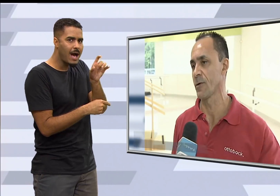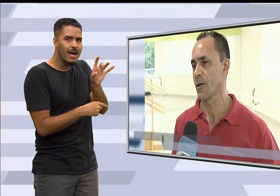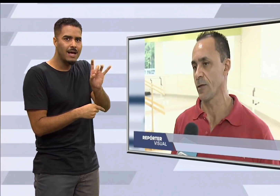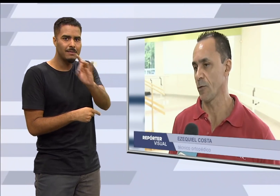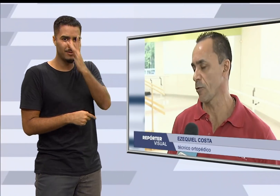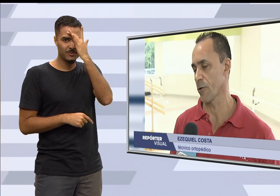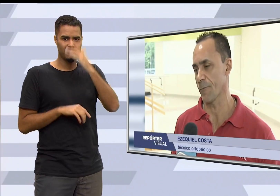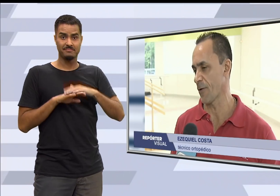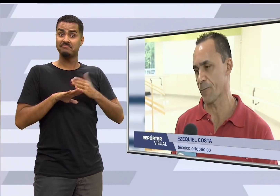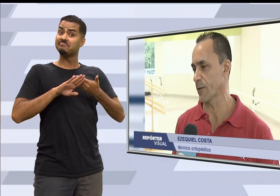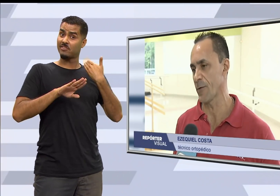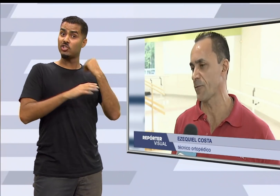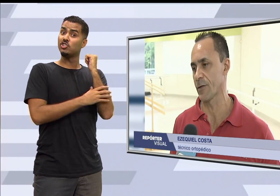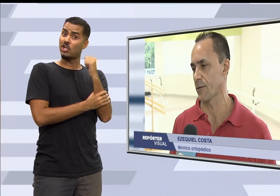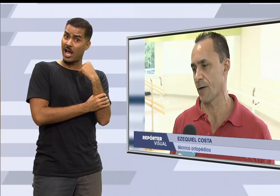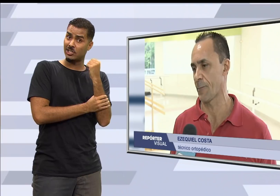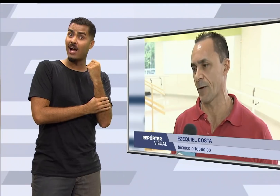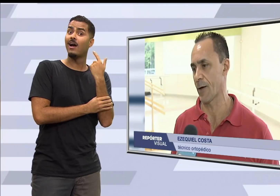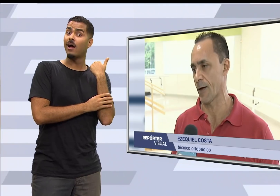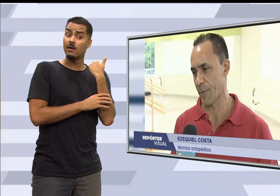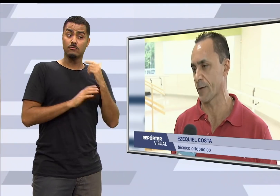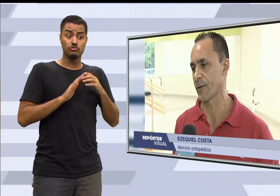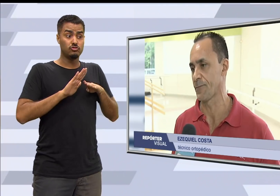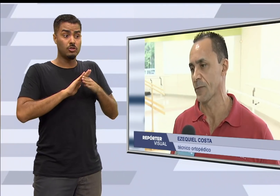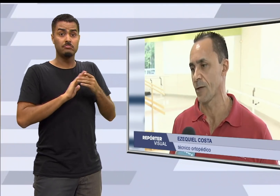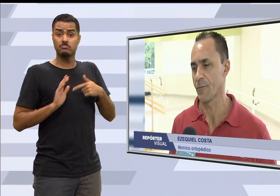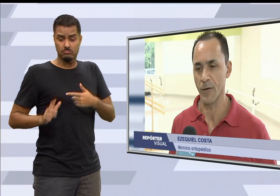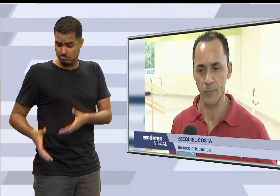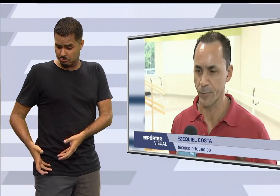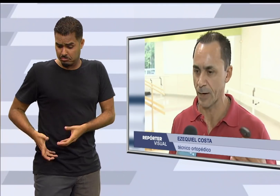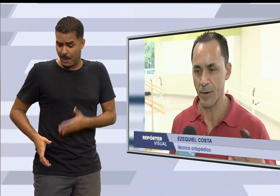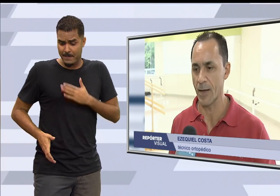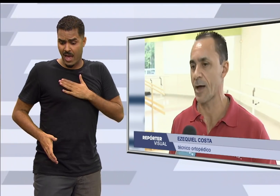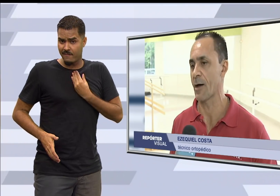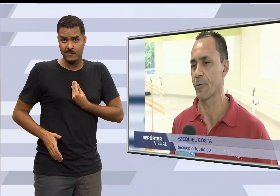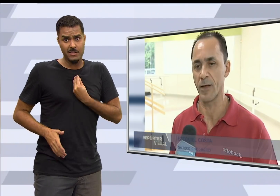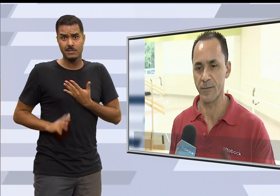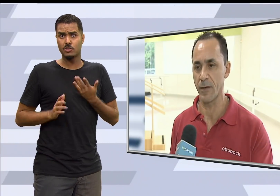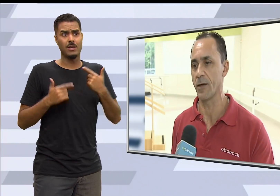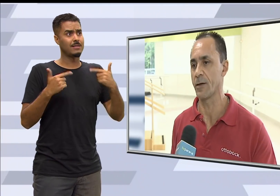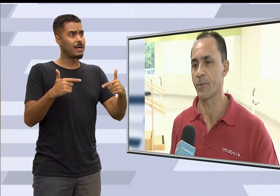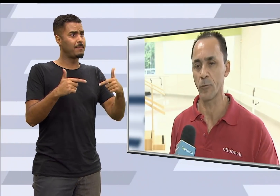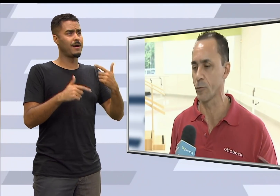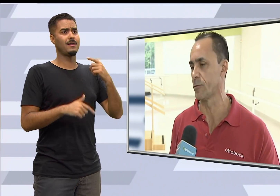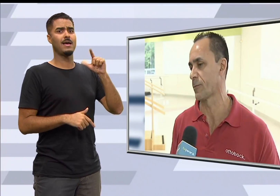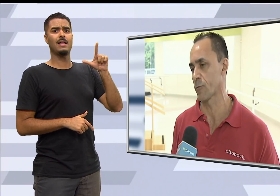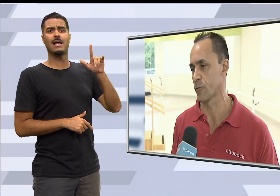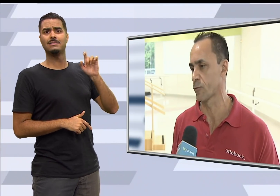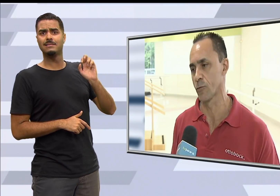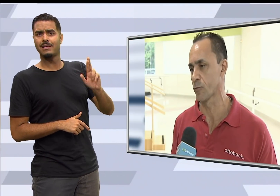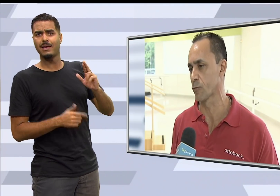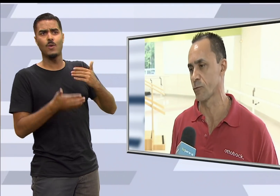reabilitação e hoje faz parte da minha vida a perna. Faço para trabalhar, para o lazer, para tudo.